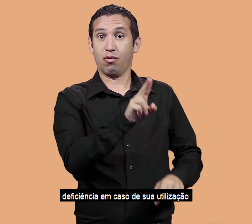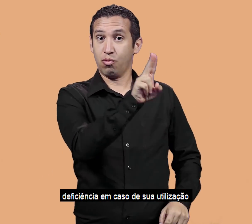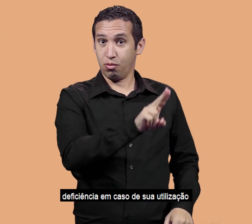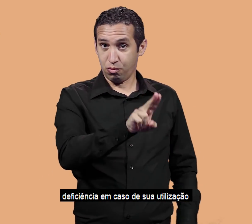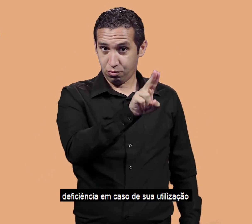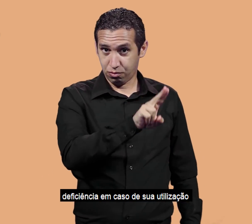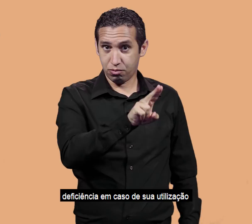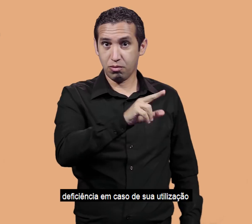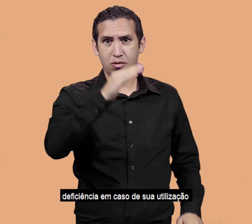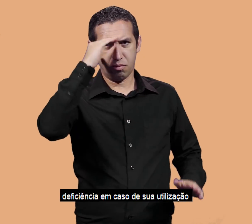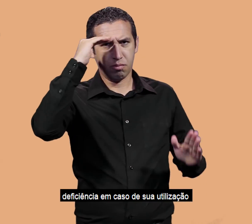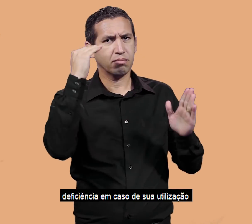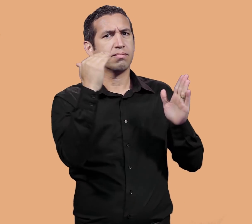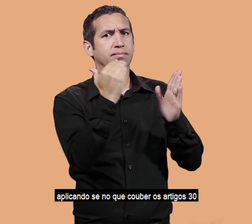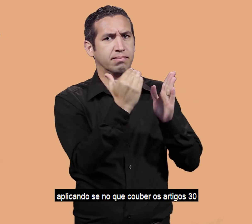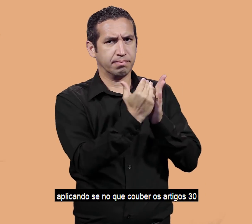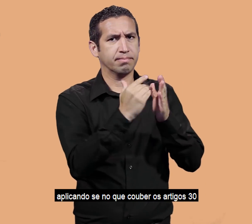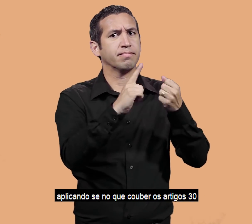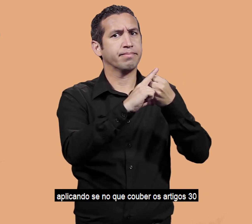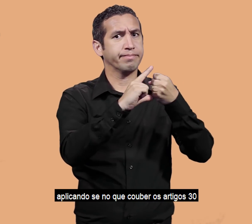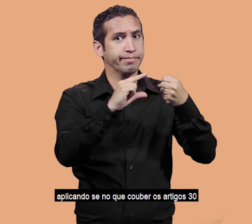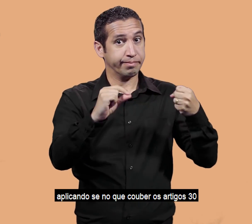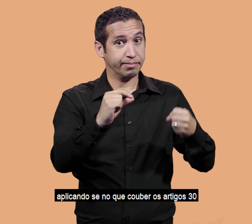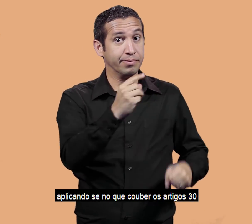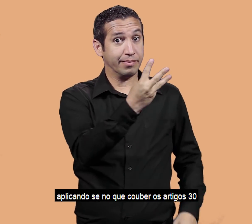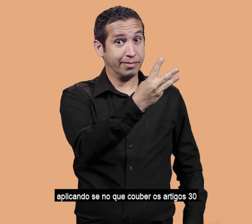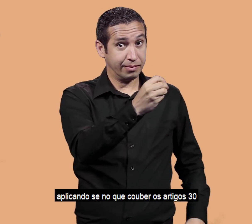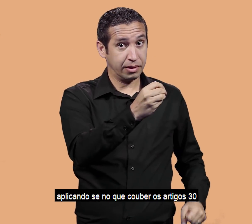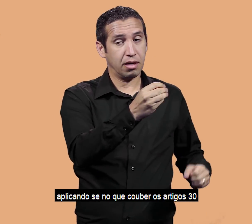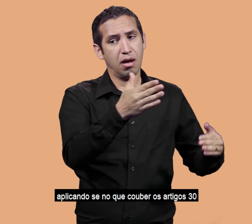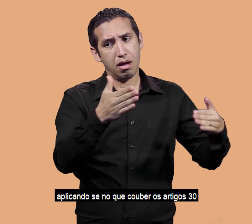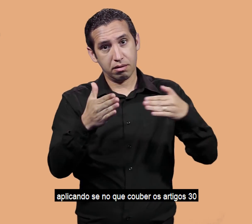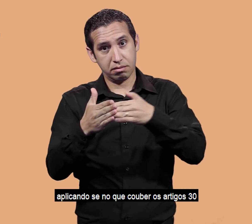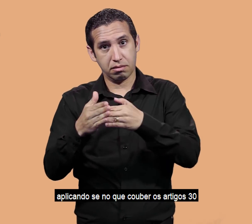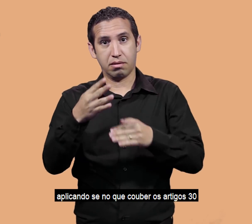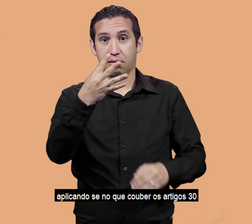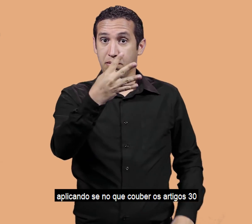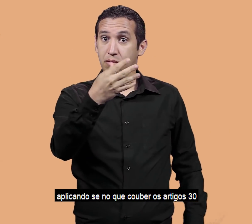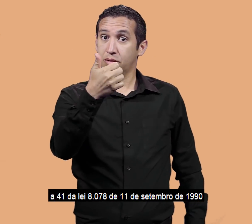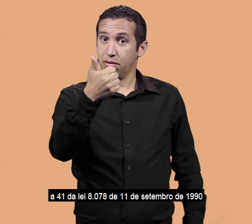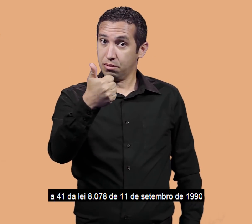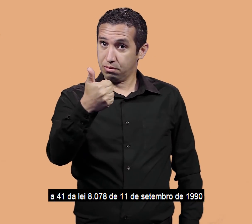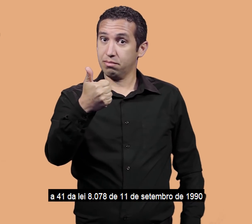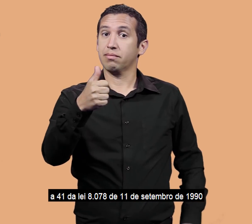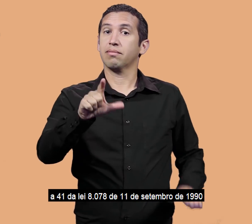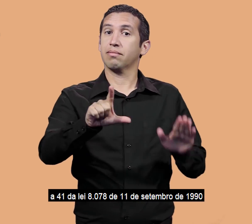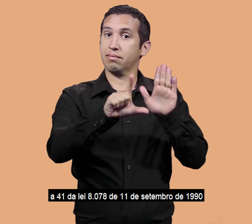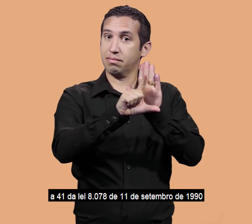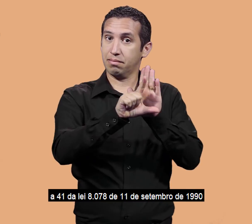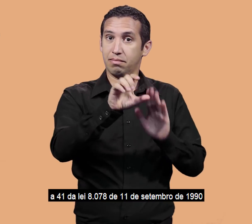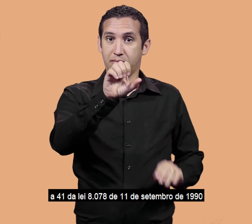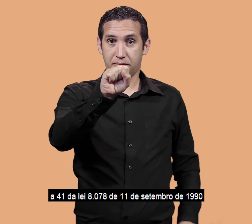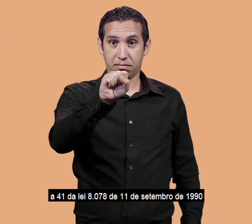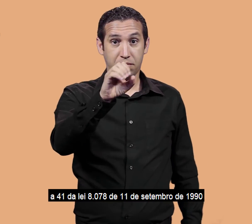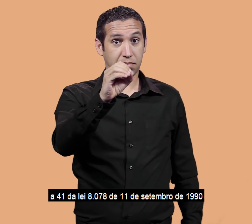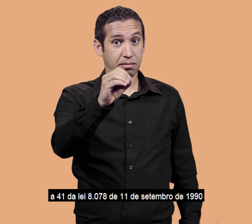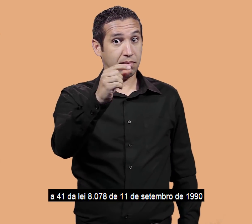utilização aplicando se no que couber os artigos 30 a 41 da lei 8.078